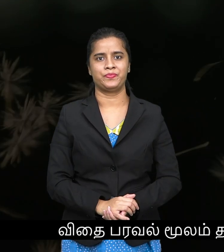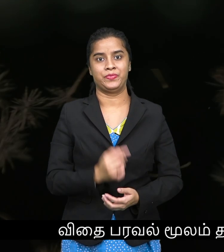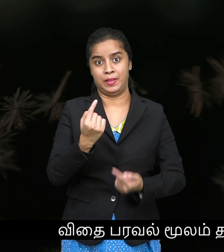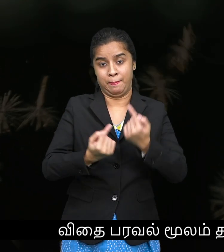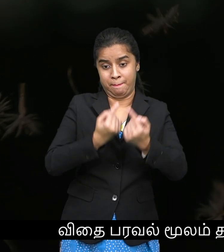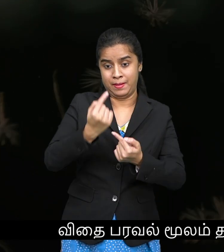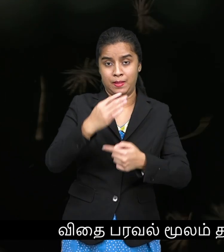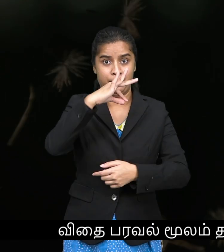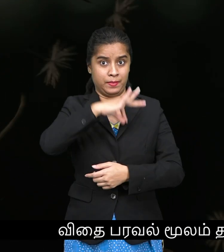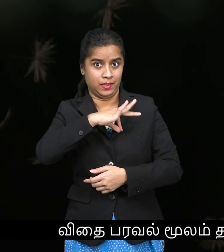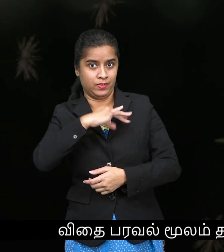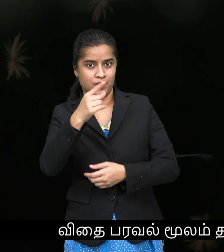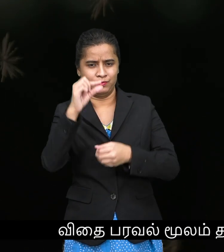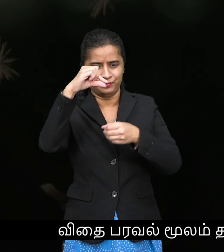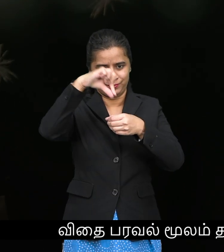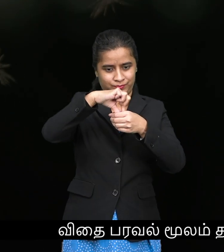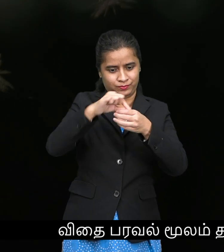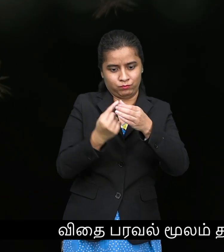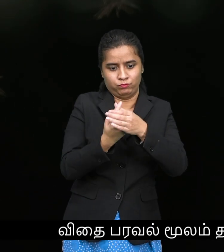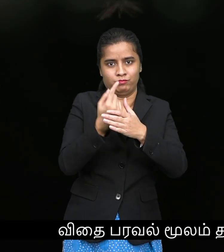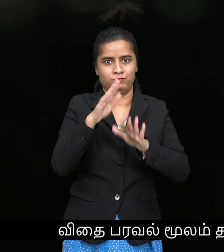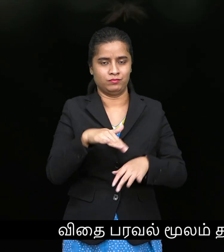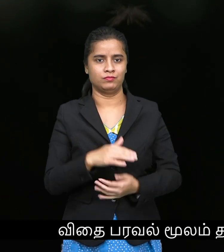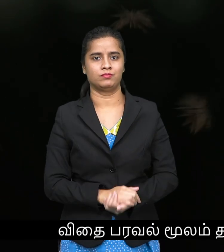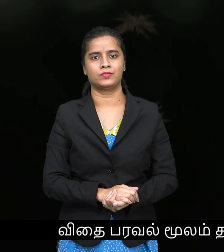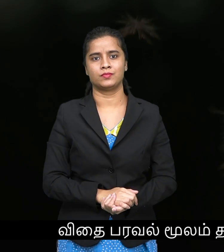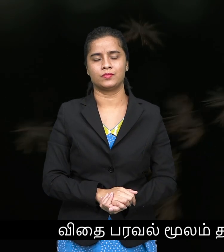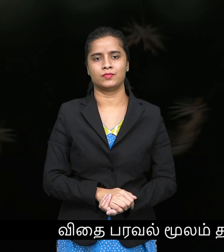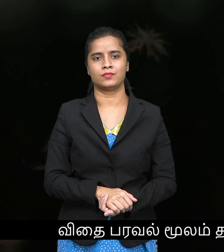விதை பரவல் மூலம் தாவரங்கள் பயனடைகின்றன.